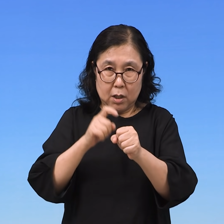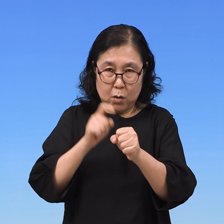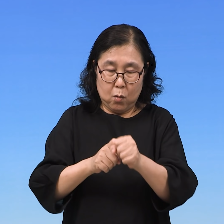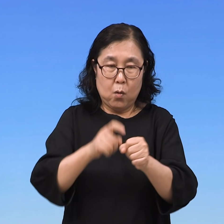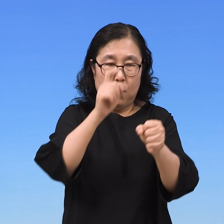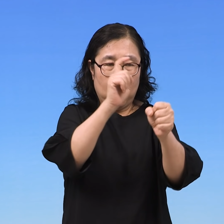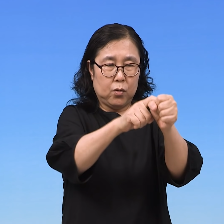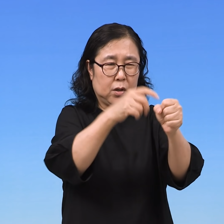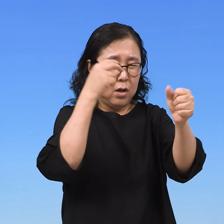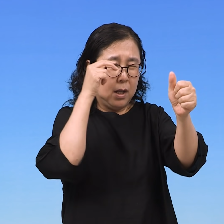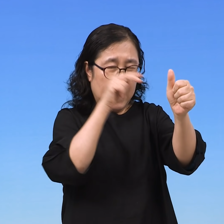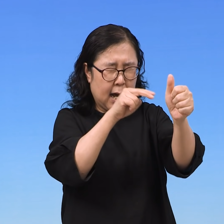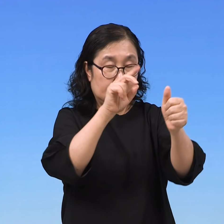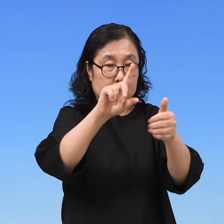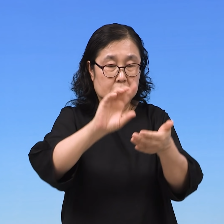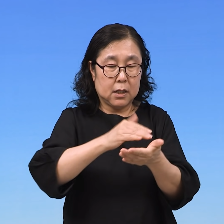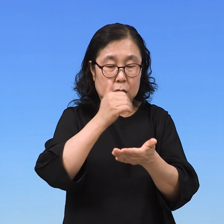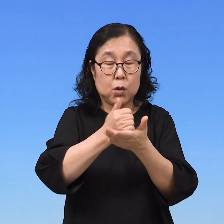존재로서의 그리스도인.